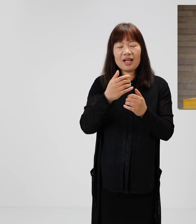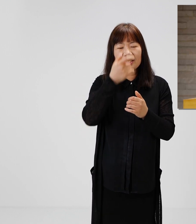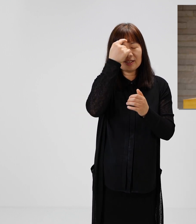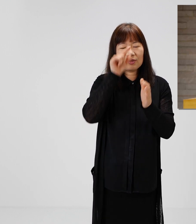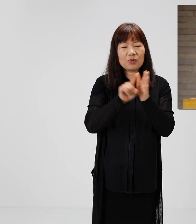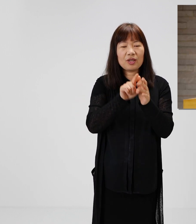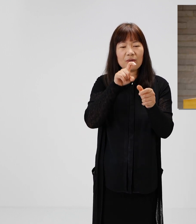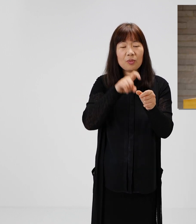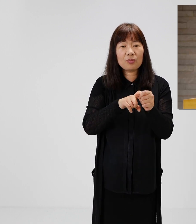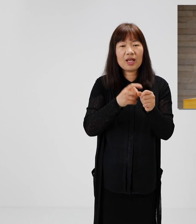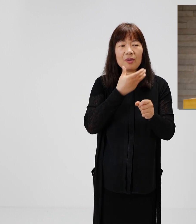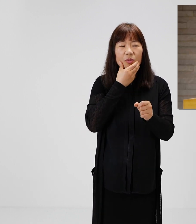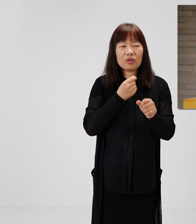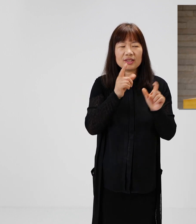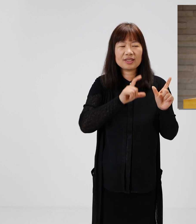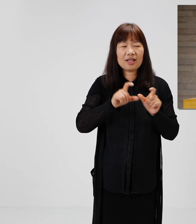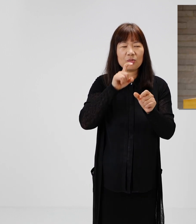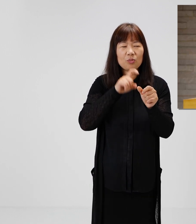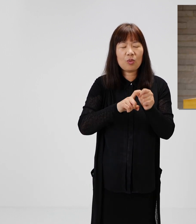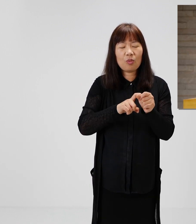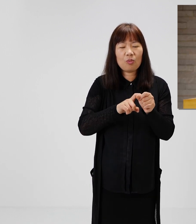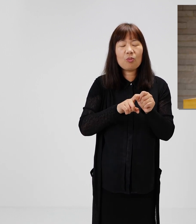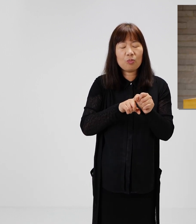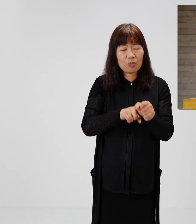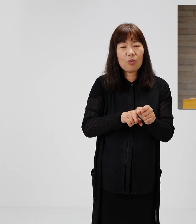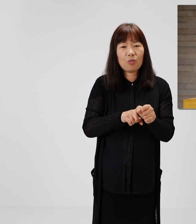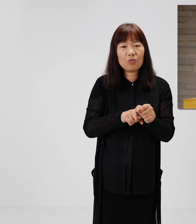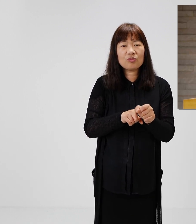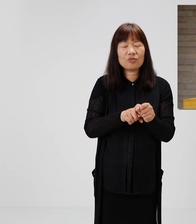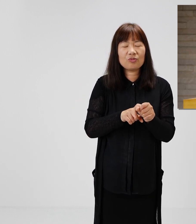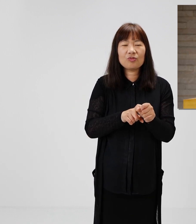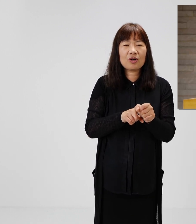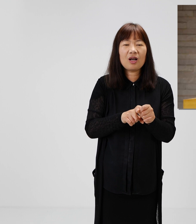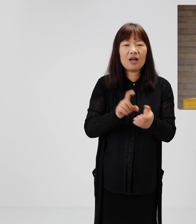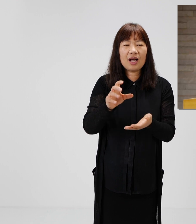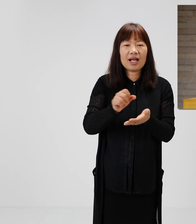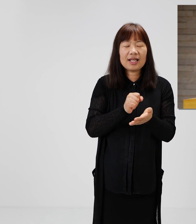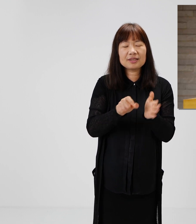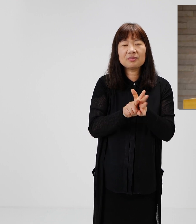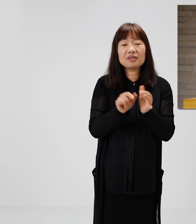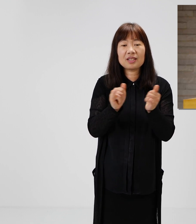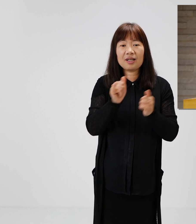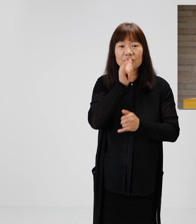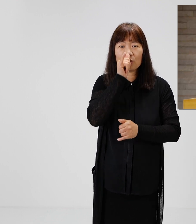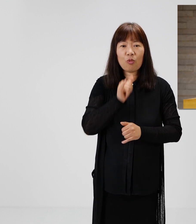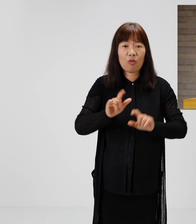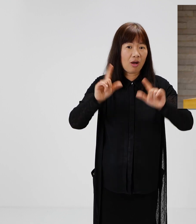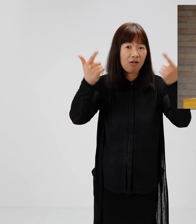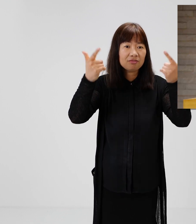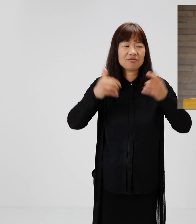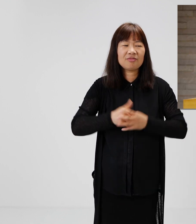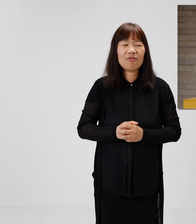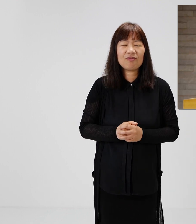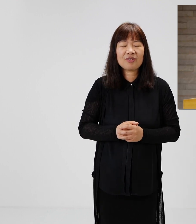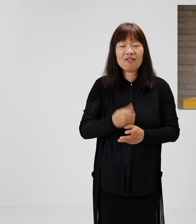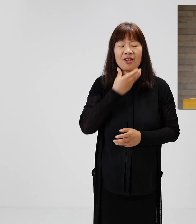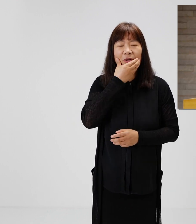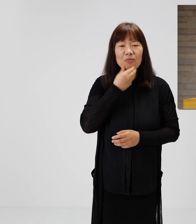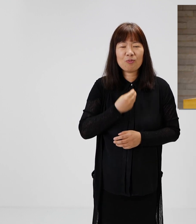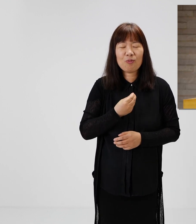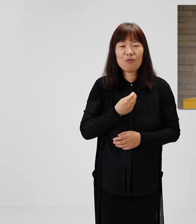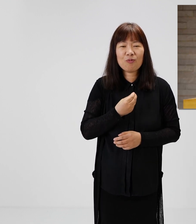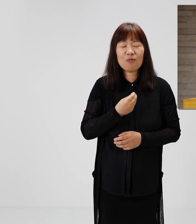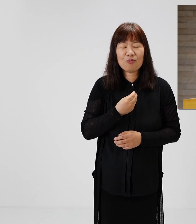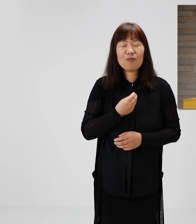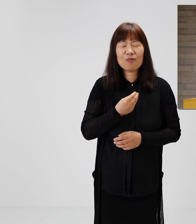행복하게 사는 것이 목표로 설정된 크리스찬이 있어요. 아닙니다.